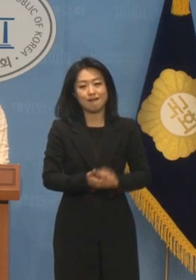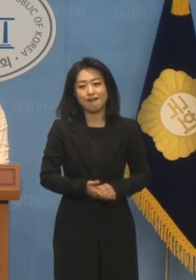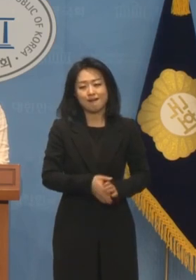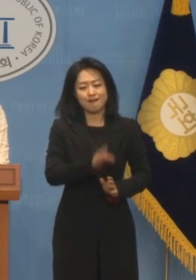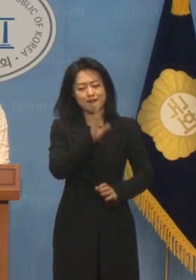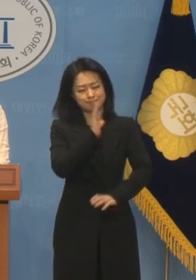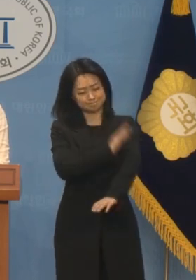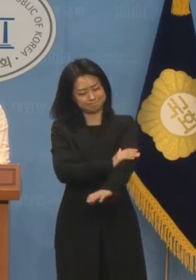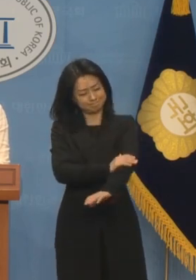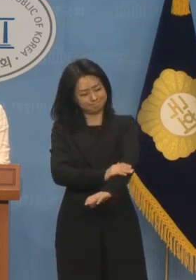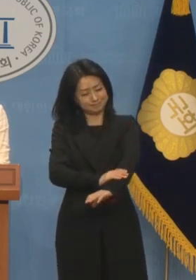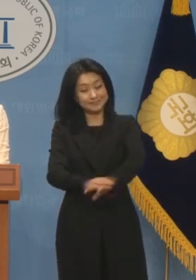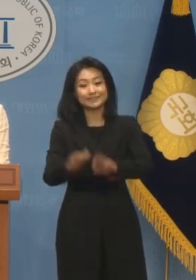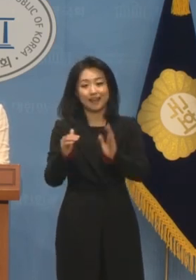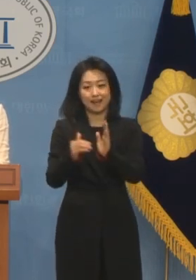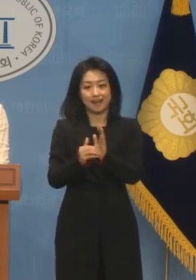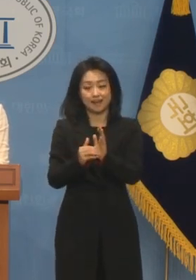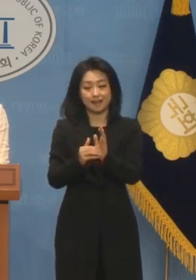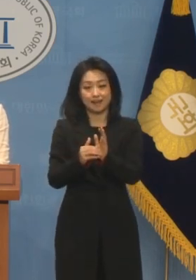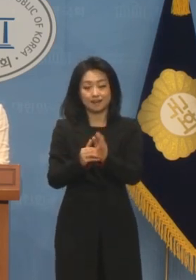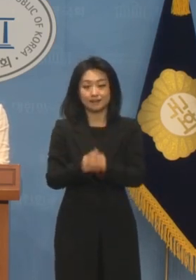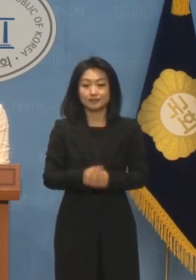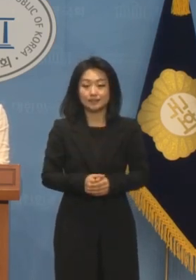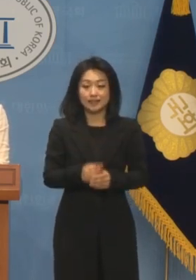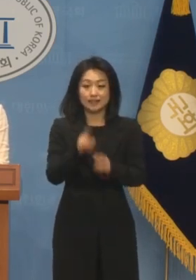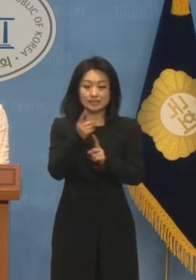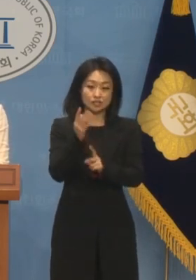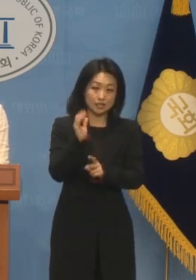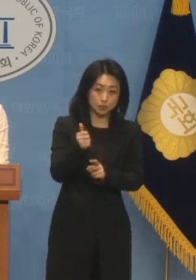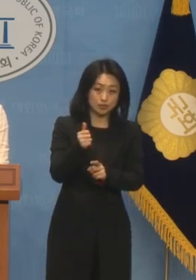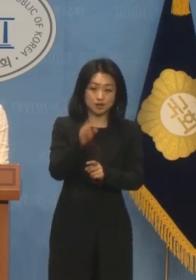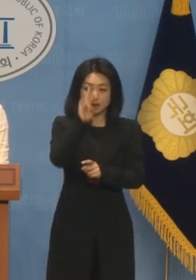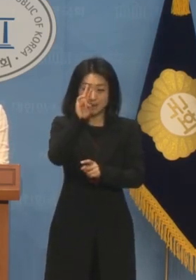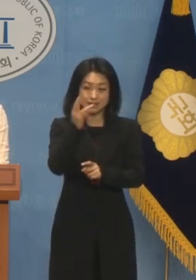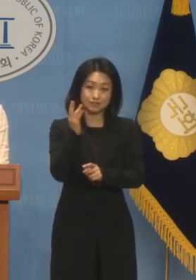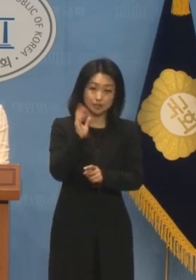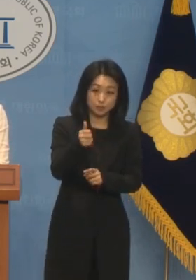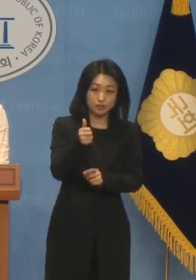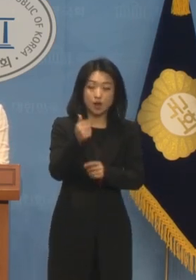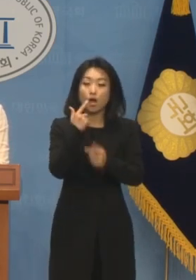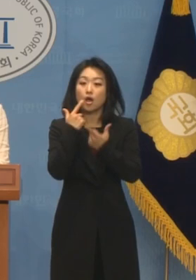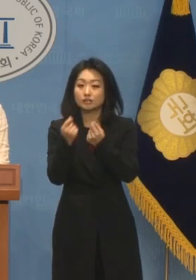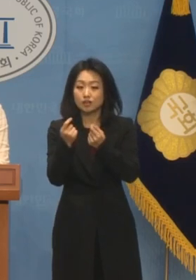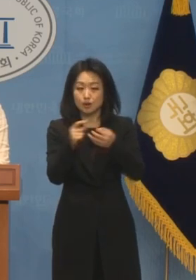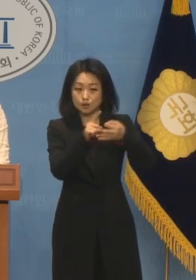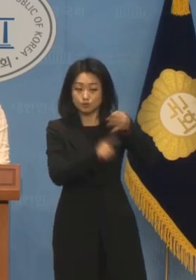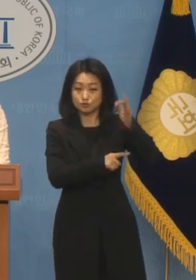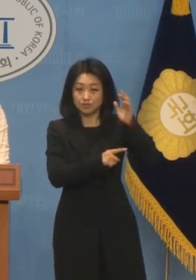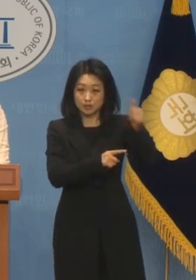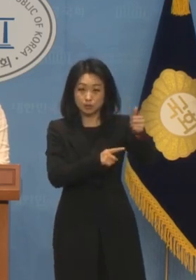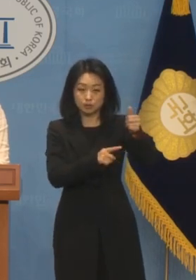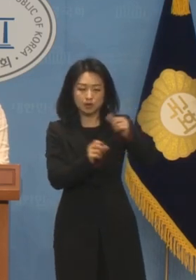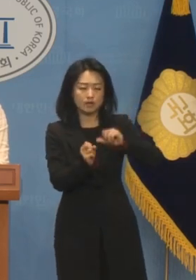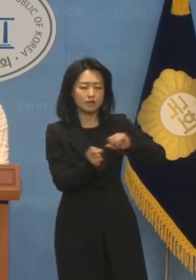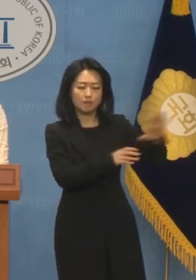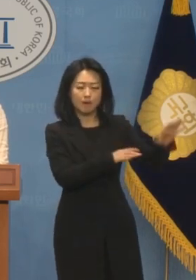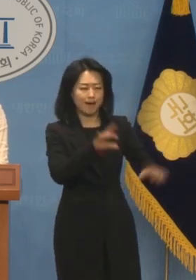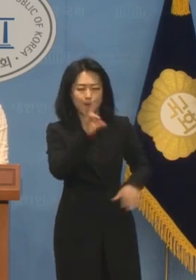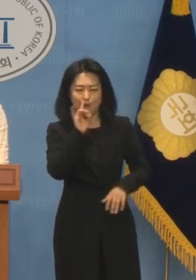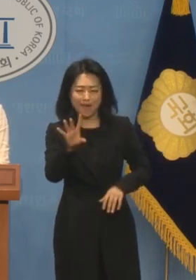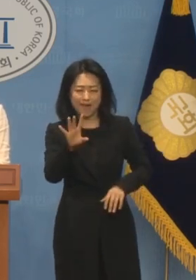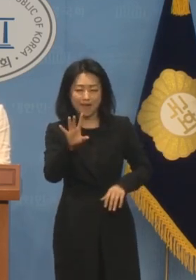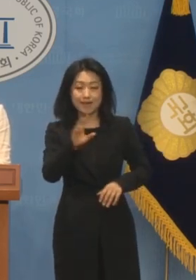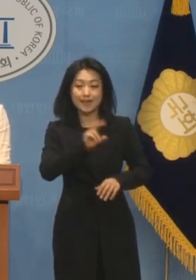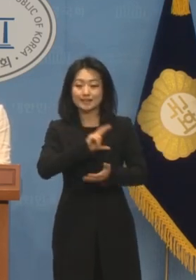없이 잘했다. 이명박 박근혜처럼 윤석열 대통령을 또 잃을 것인가